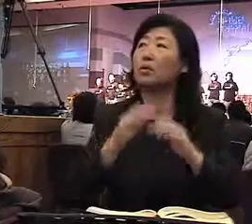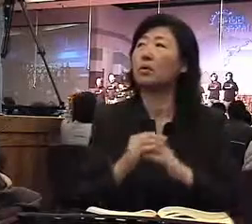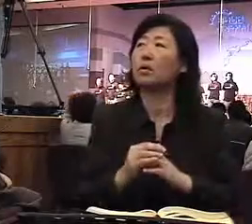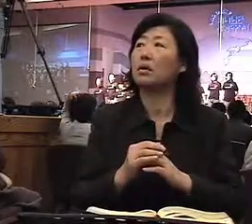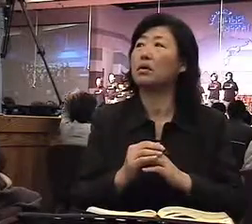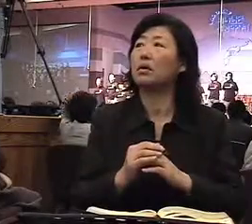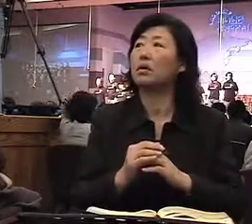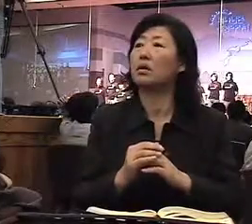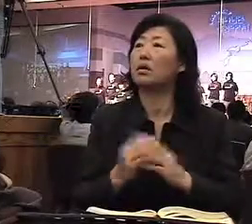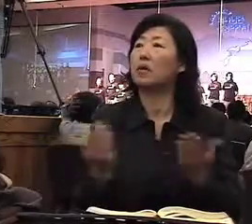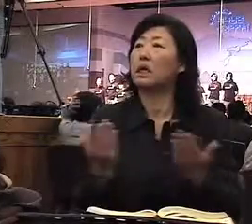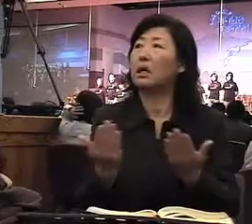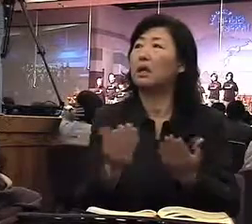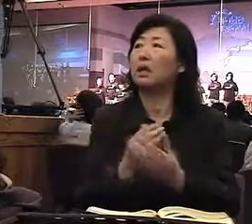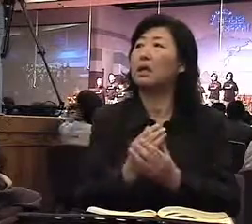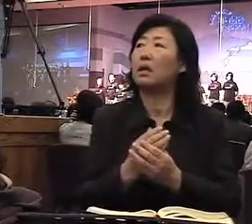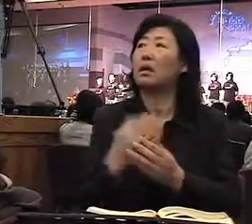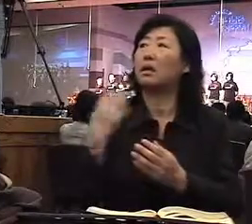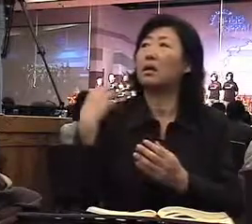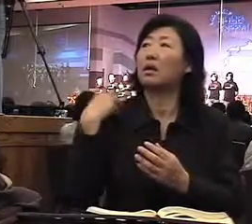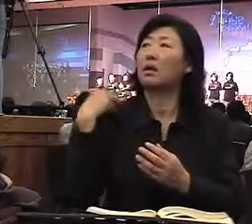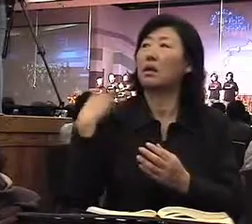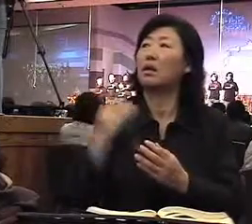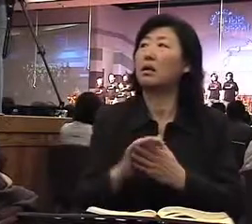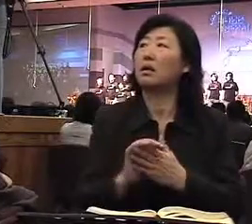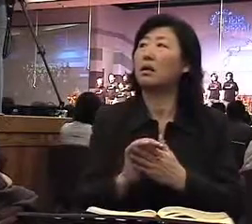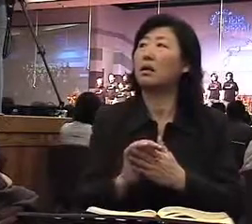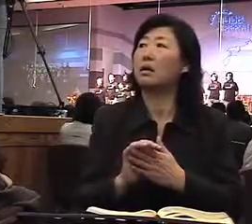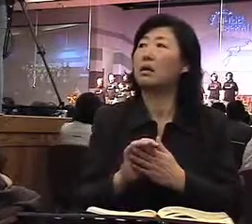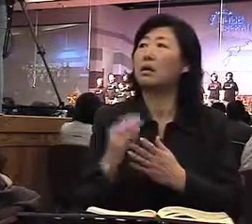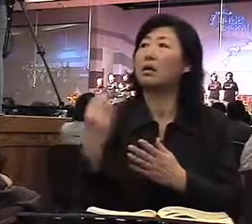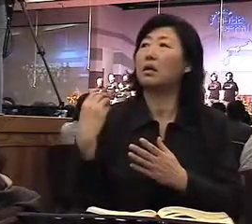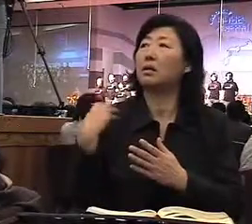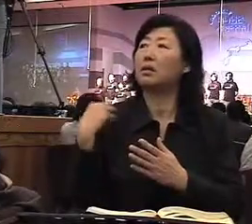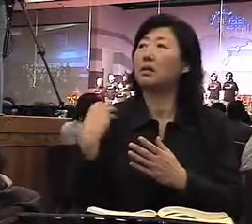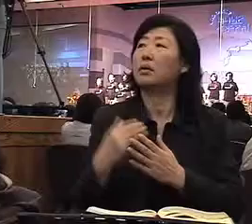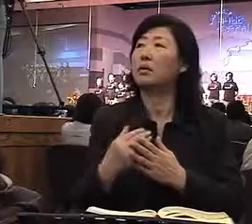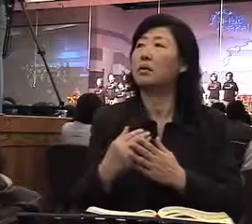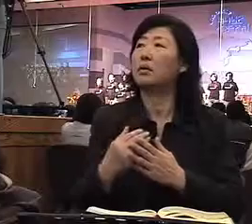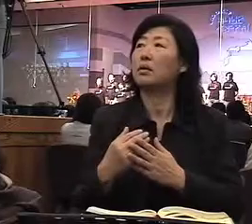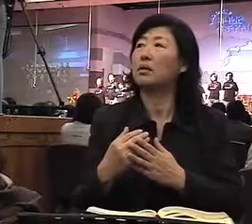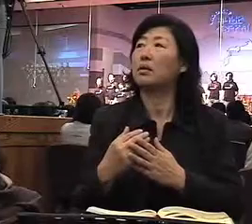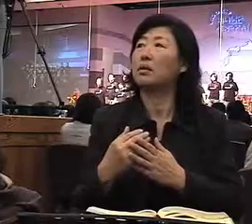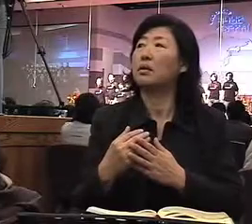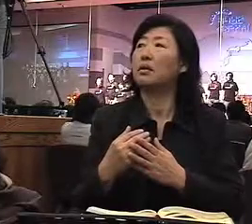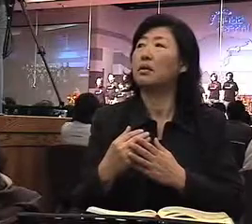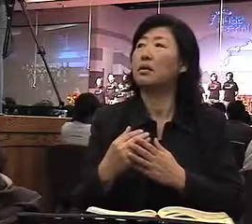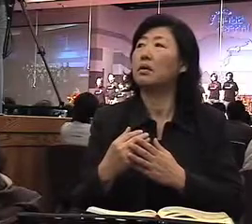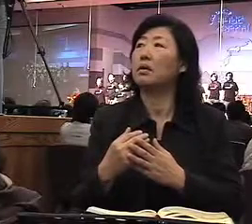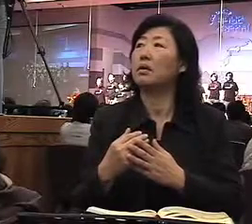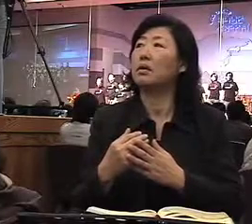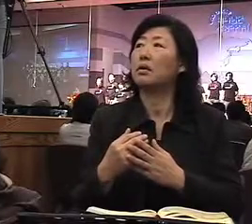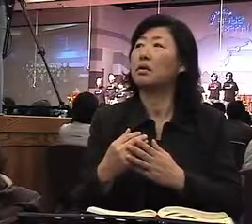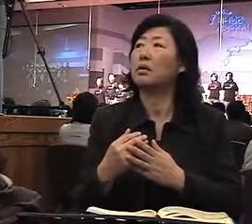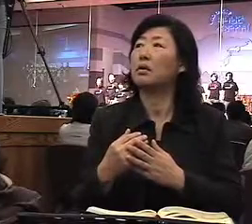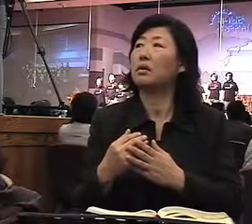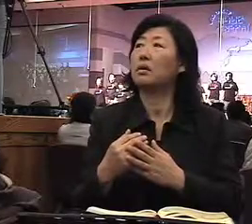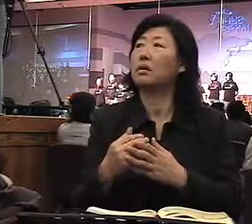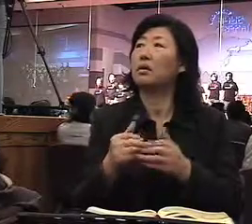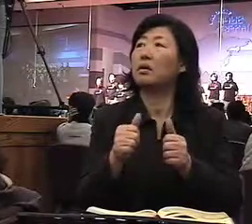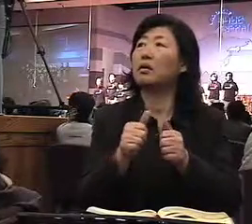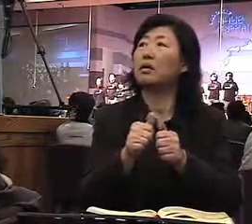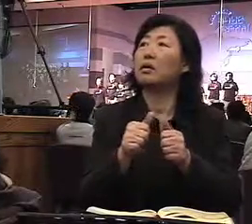그 사역을 같이 동역하시고 감당하는 형제가 되고요. 크니 전도사님을 통해서